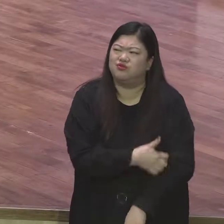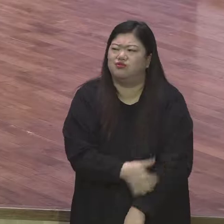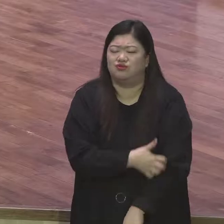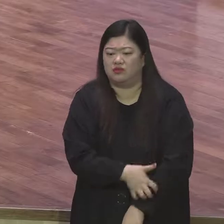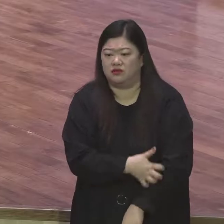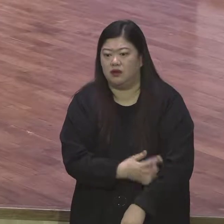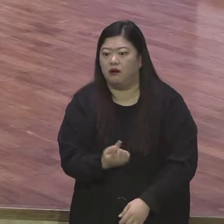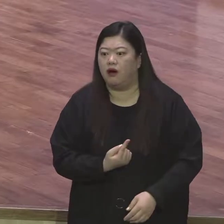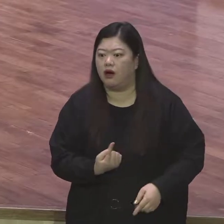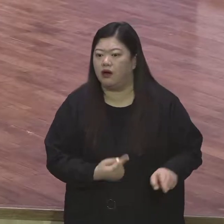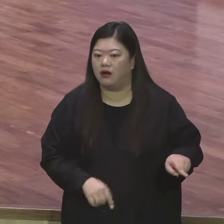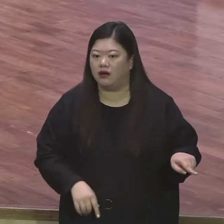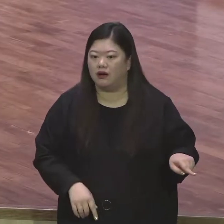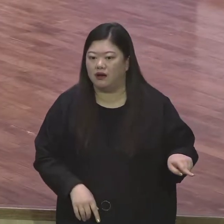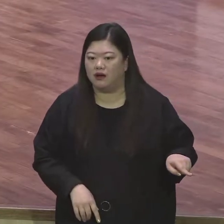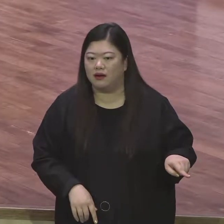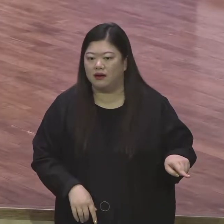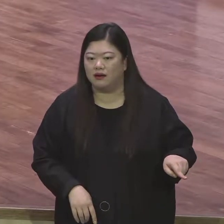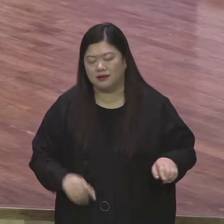생명을 걸 수가 있습니다.